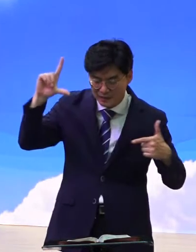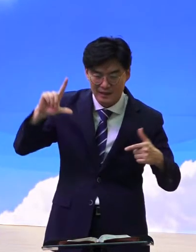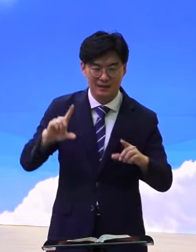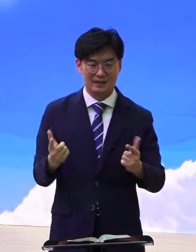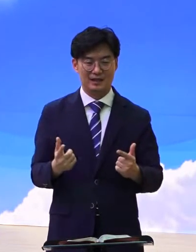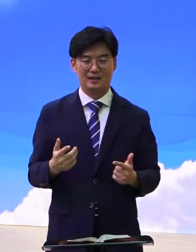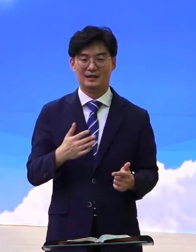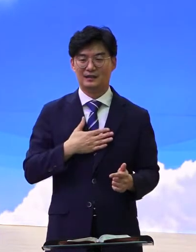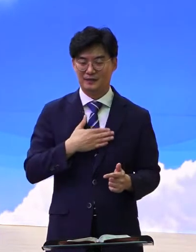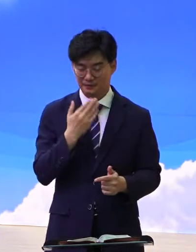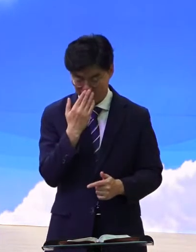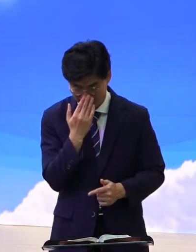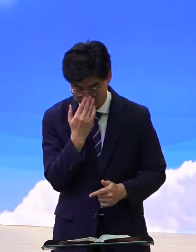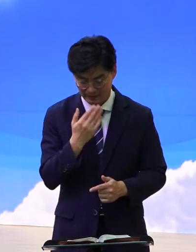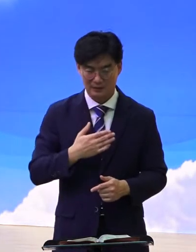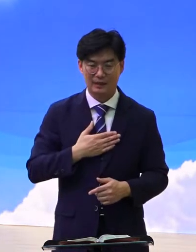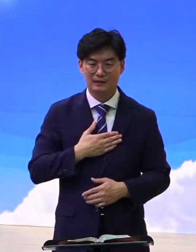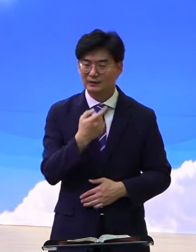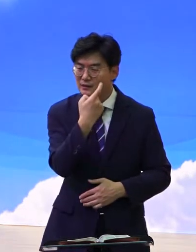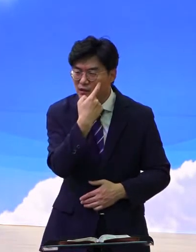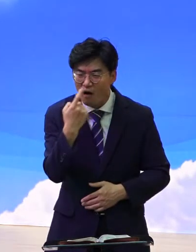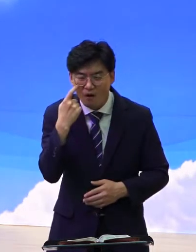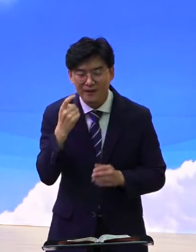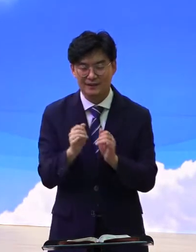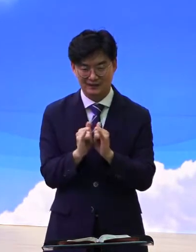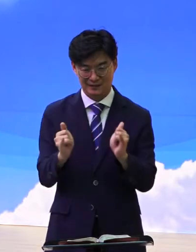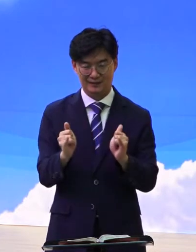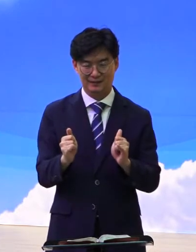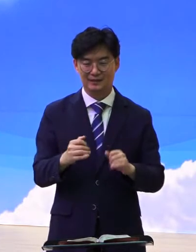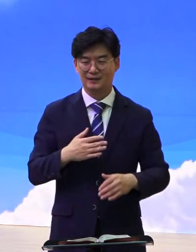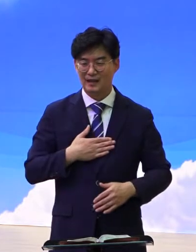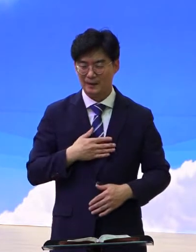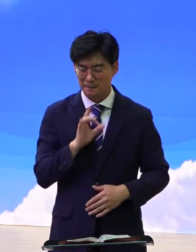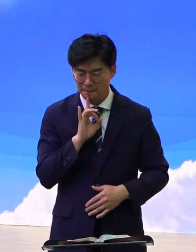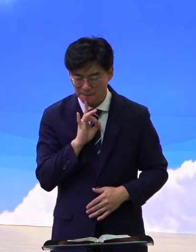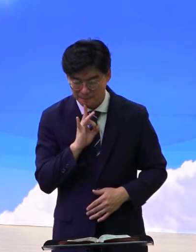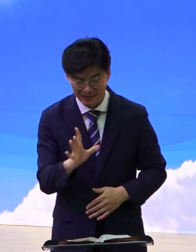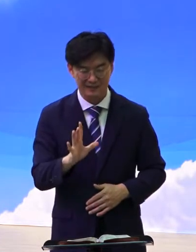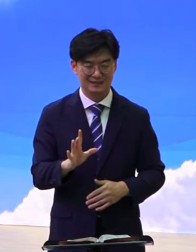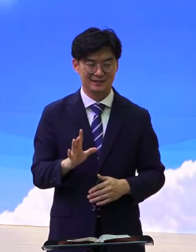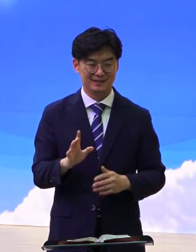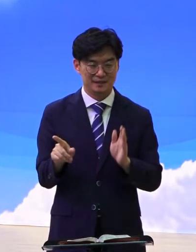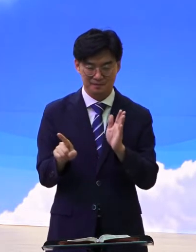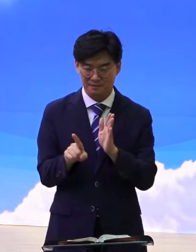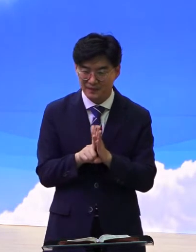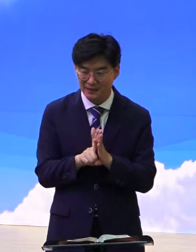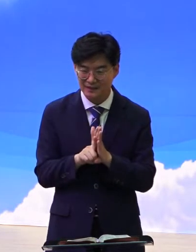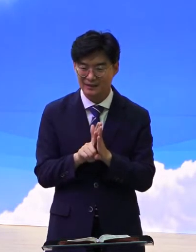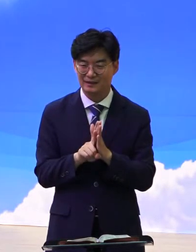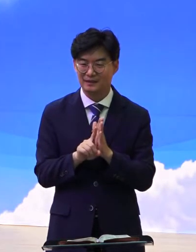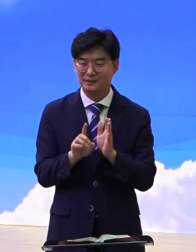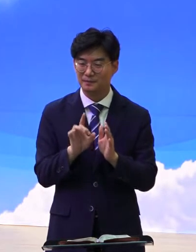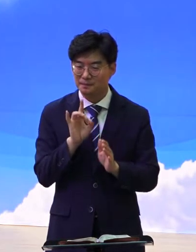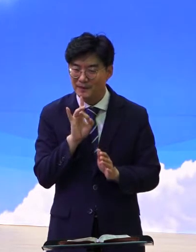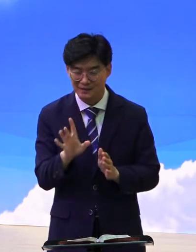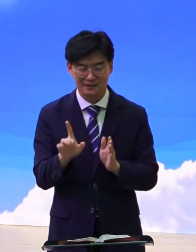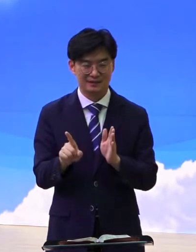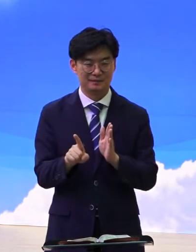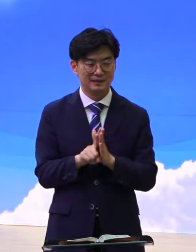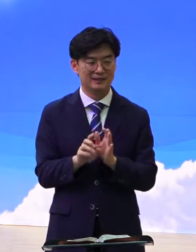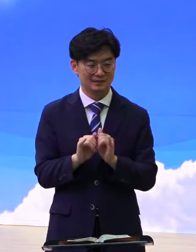일의 증인이다. 나는 단지 증인일 뿐이라. 이 말은 실제로 기적을 행하시는